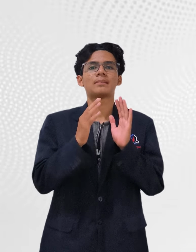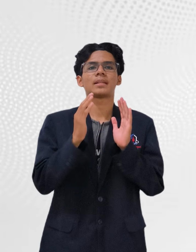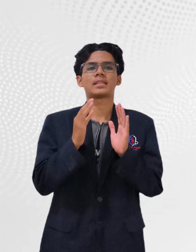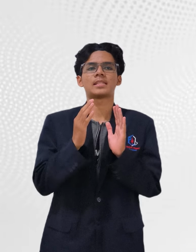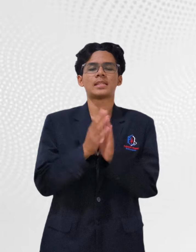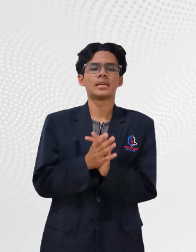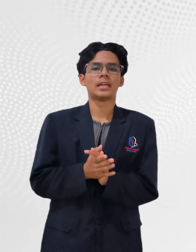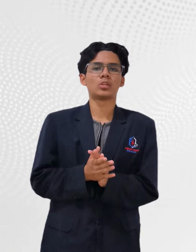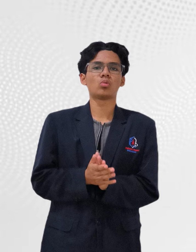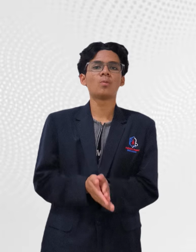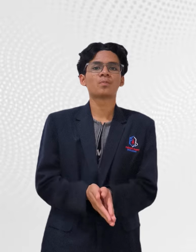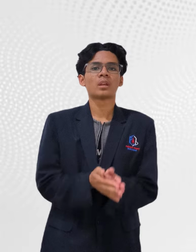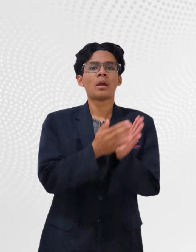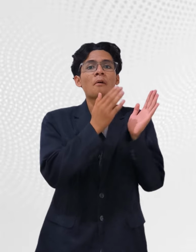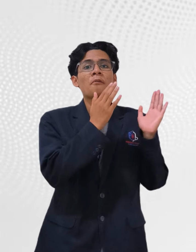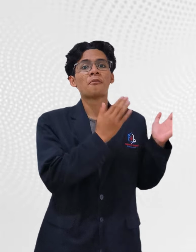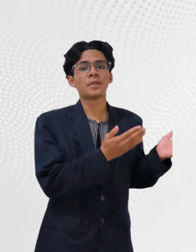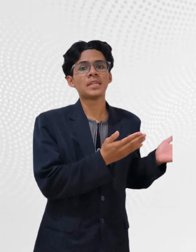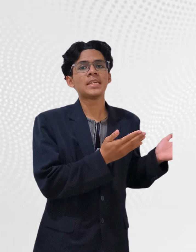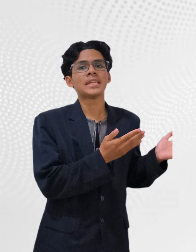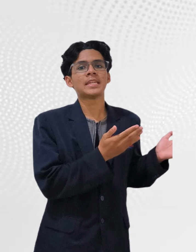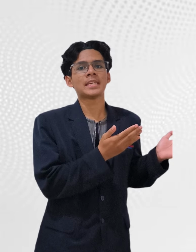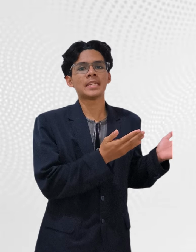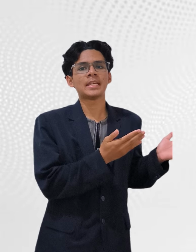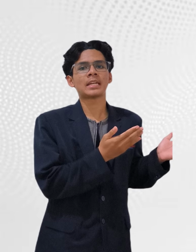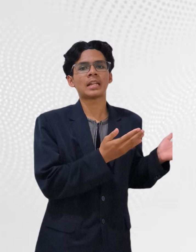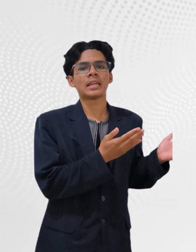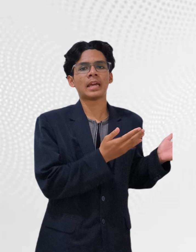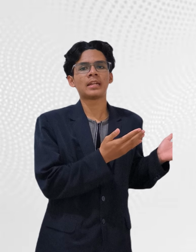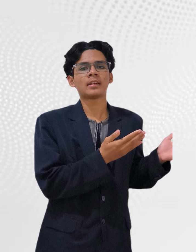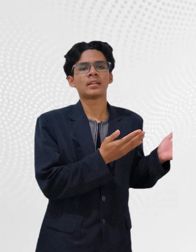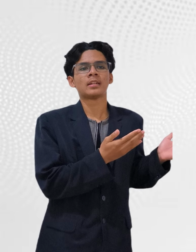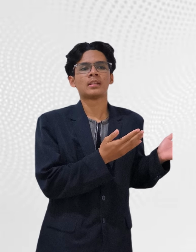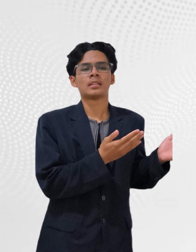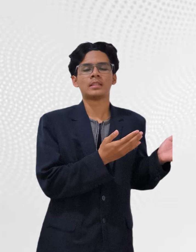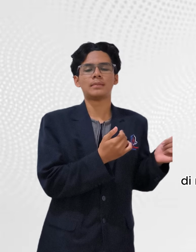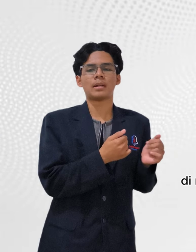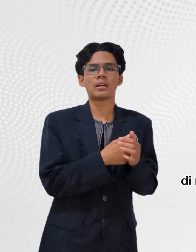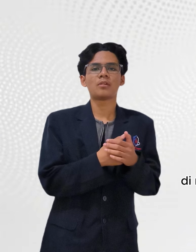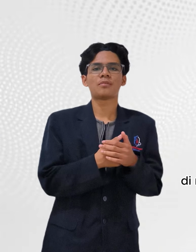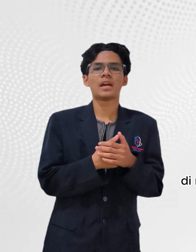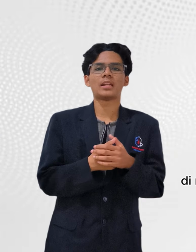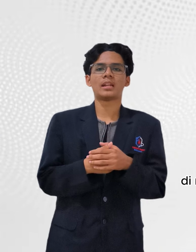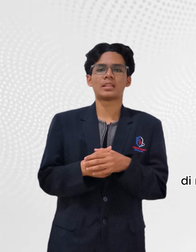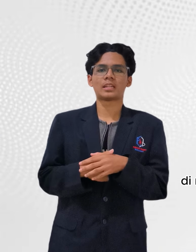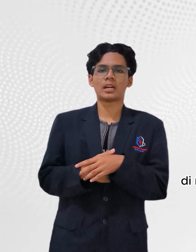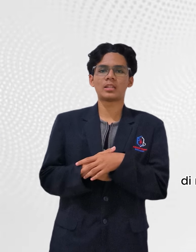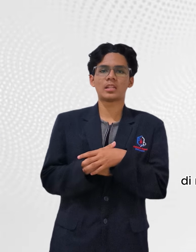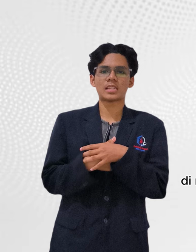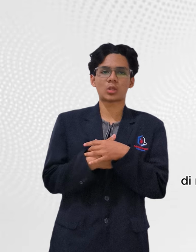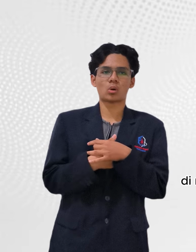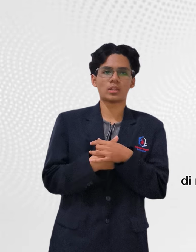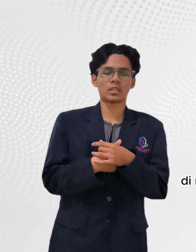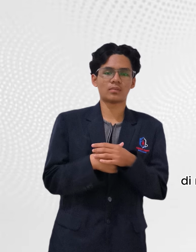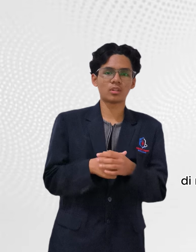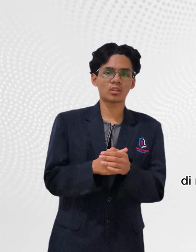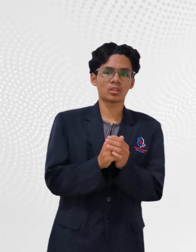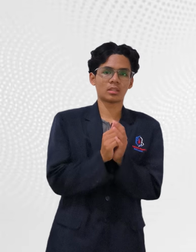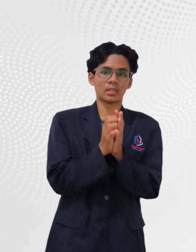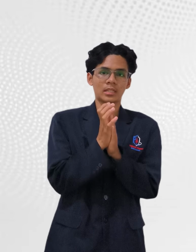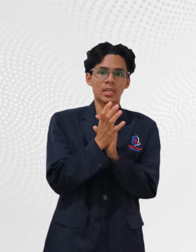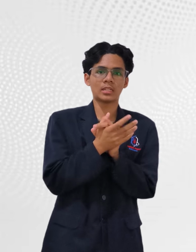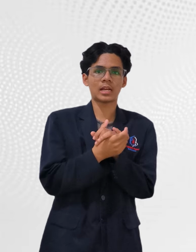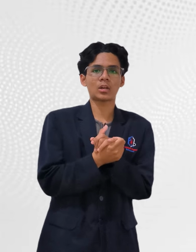rumus matematis, yaitu V I kali R, di mana V adalah tegangan dan satuannya adalah